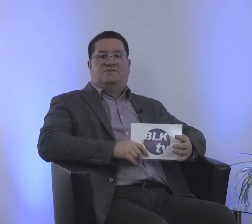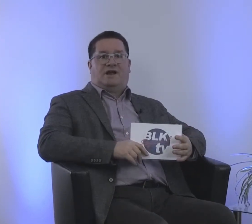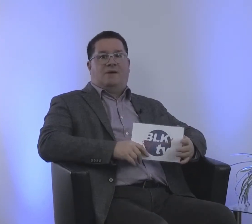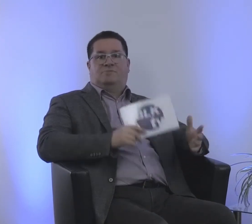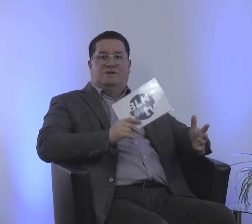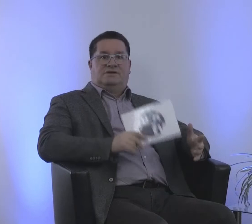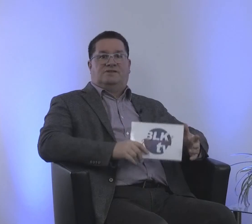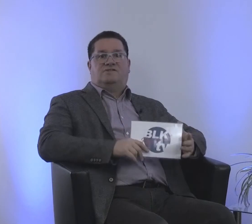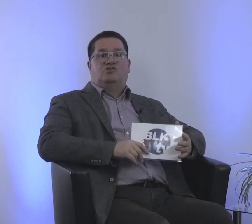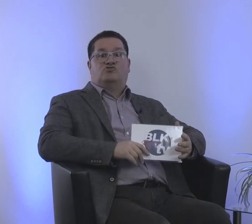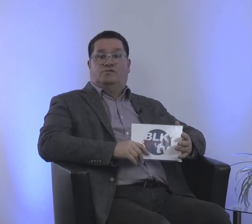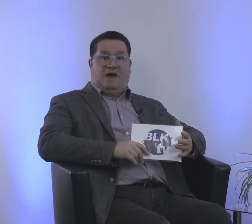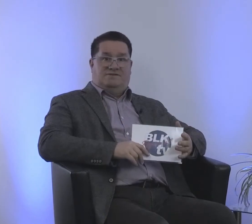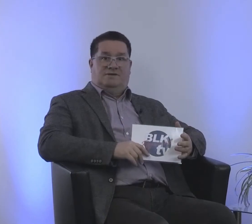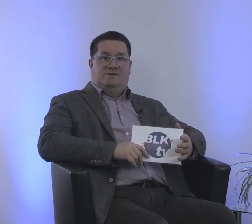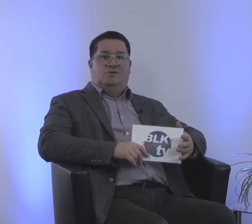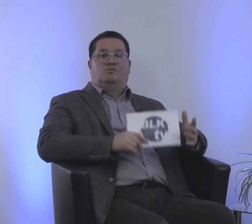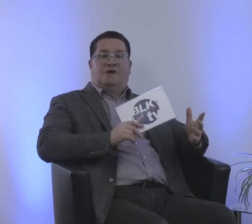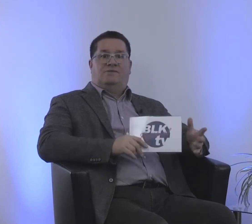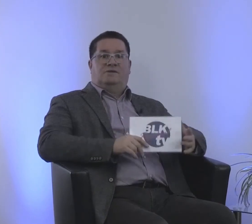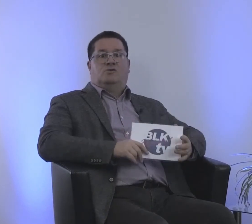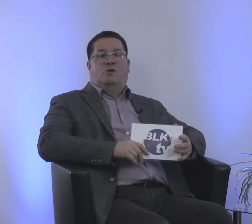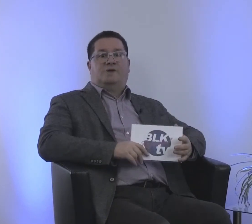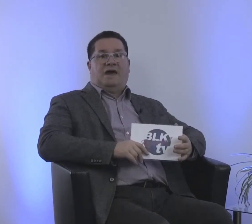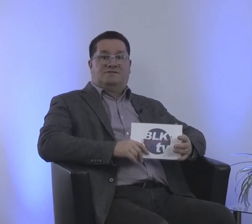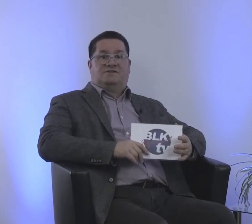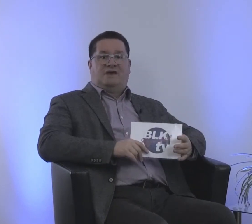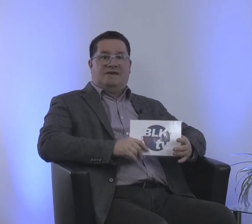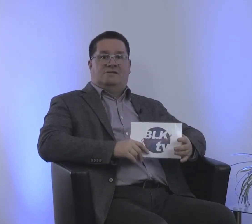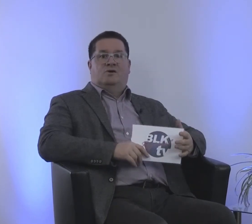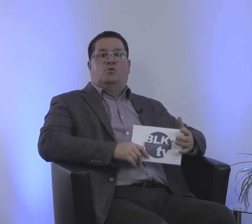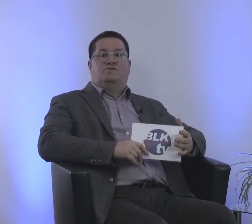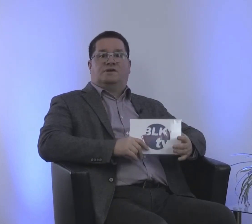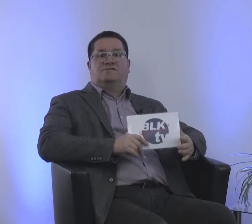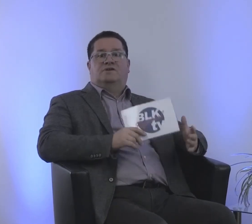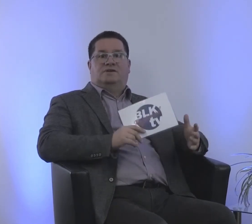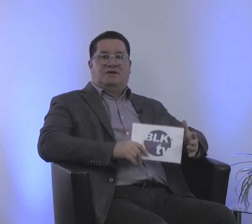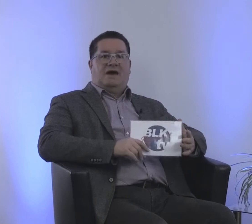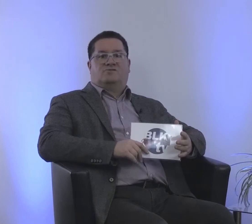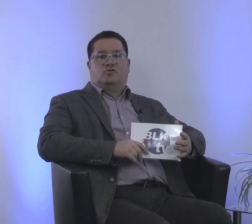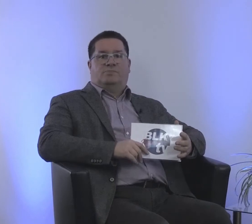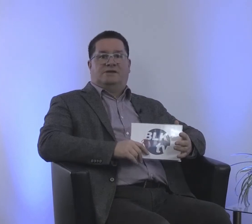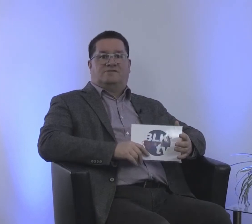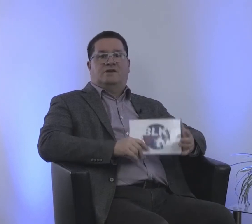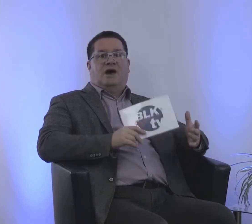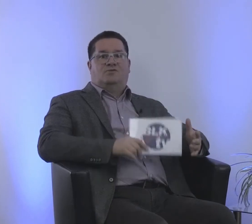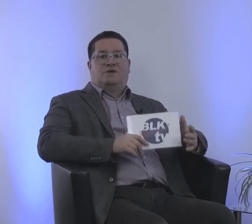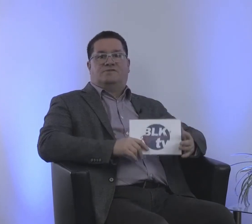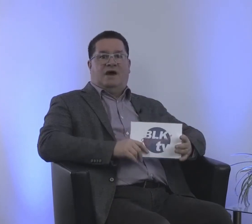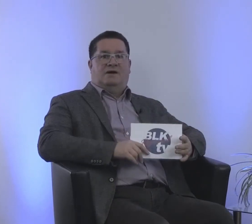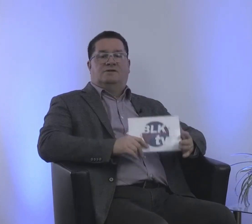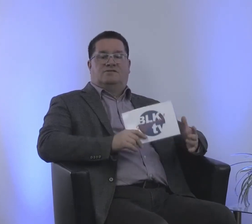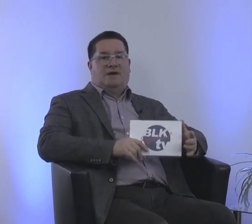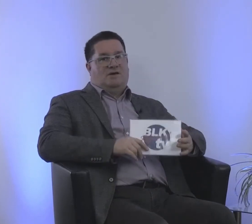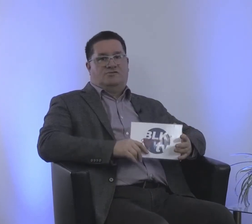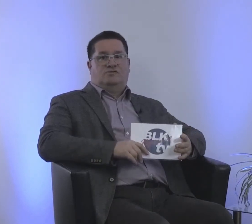kommenden Dienstagabend geht's hier schon weiter und dann kommt der erste Teil unseres Jahresrückblicks auf das